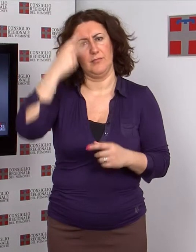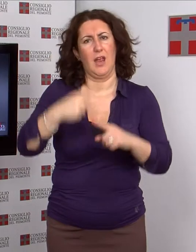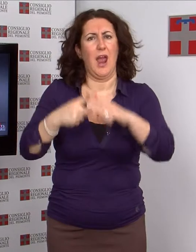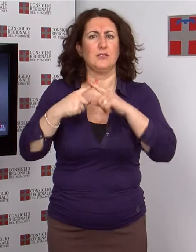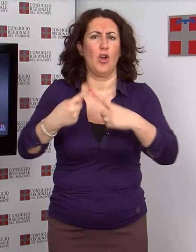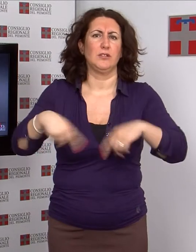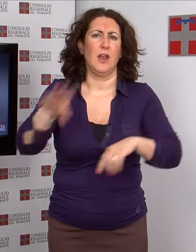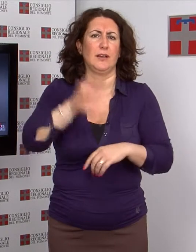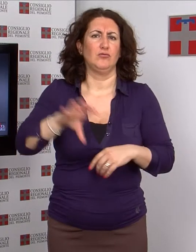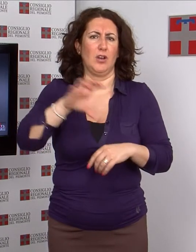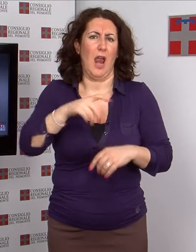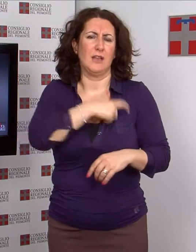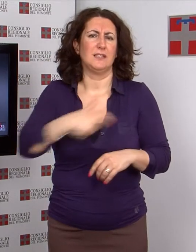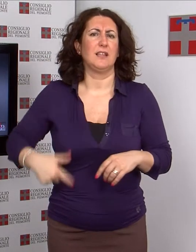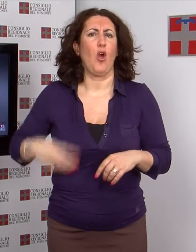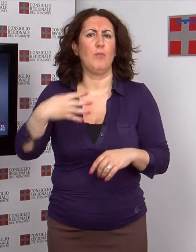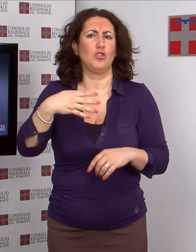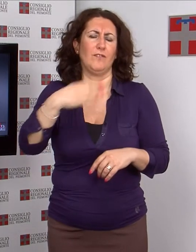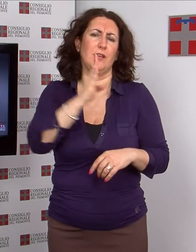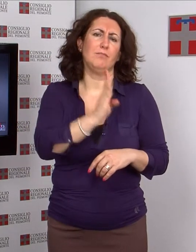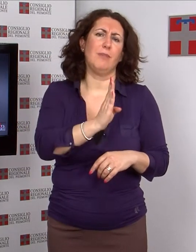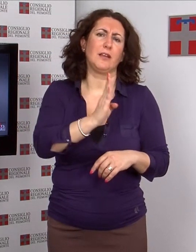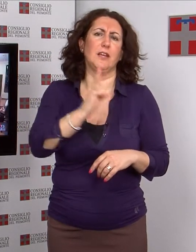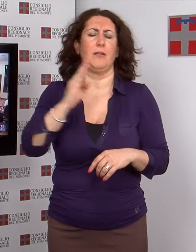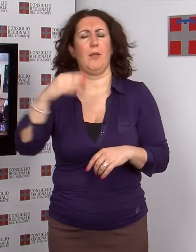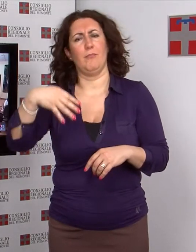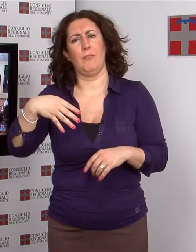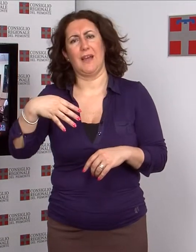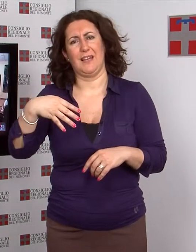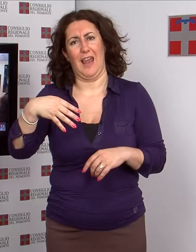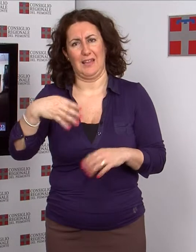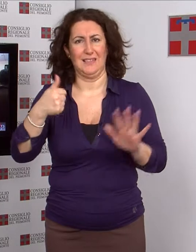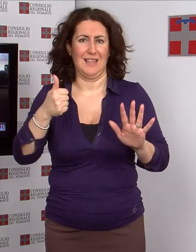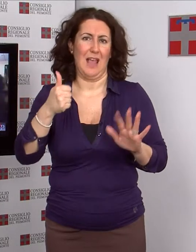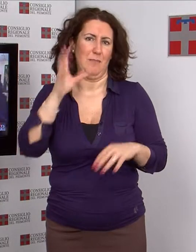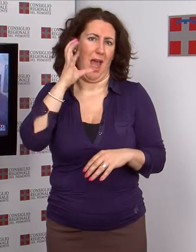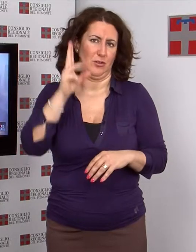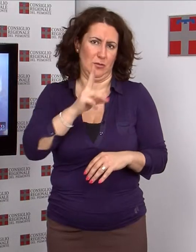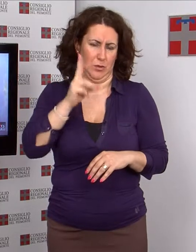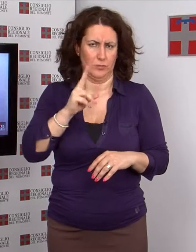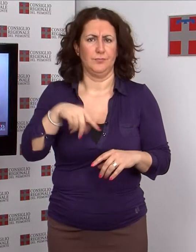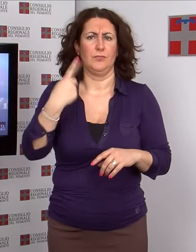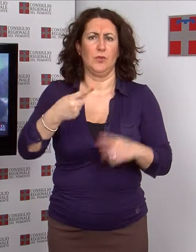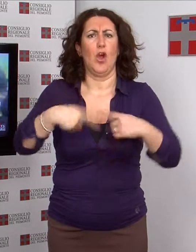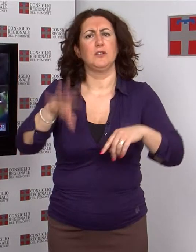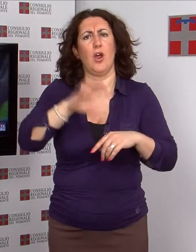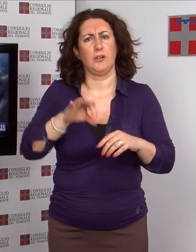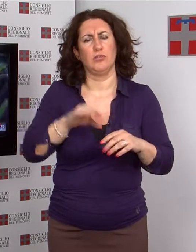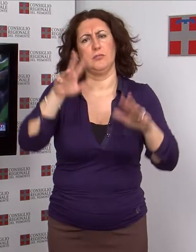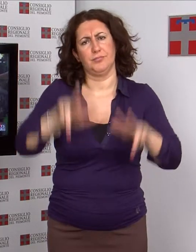di Mondovì Bartolomeo Martinetti scomparso il 6 marzo il consiglio regionale ha poi approvato nuove disposizioni per l'agricoltura con ulteriori